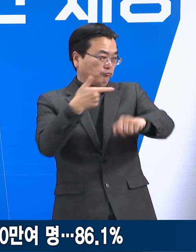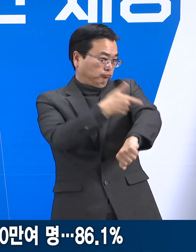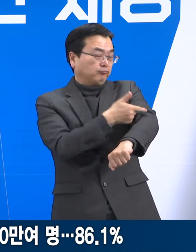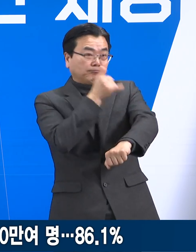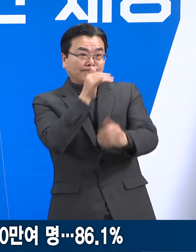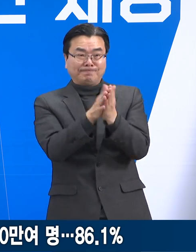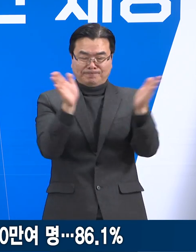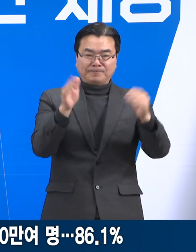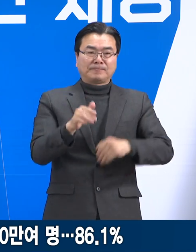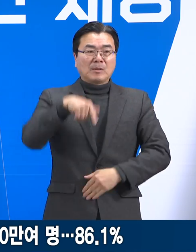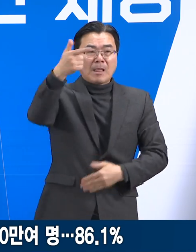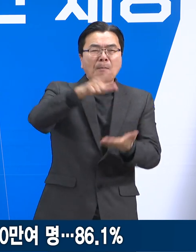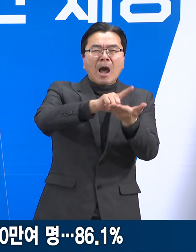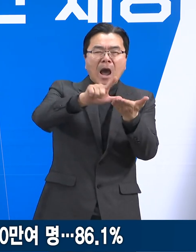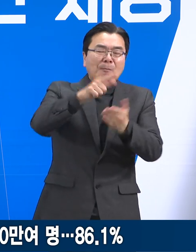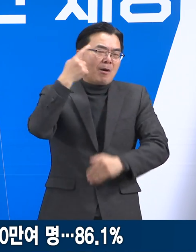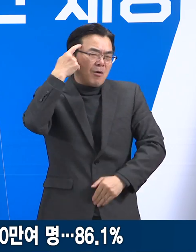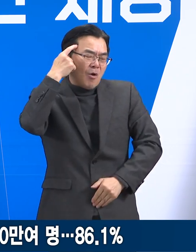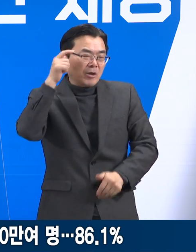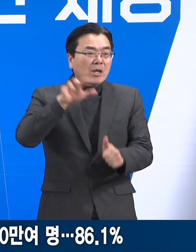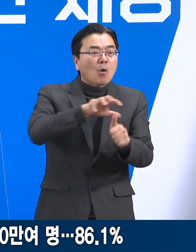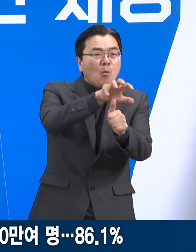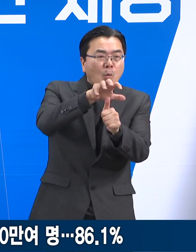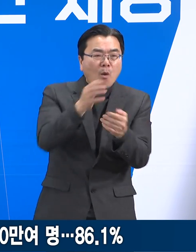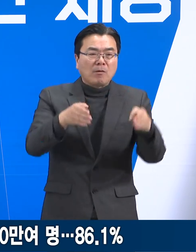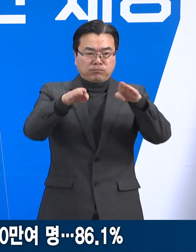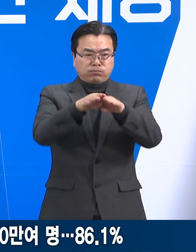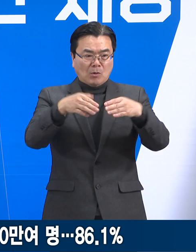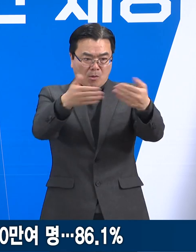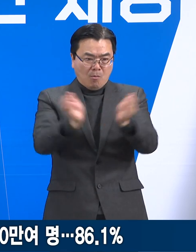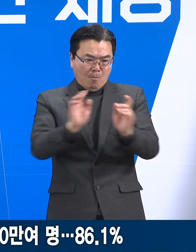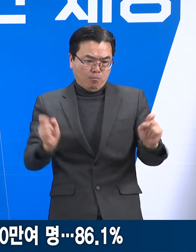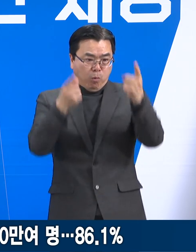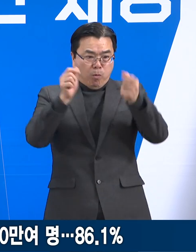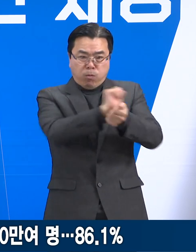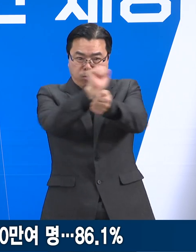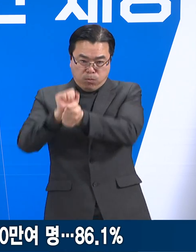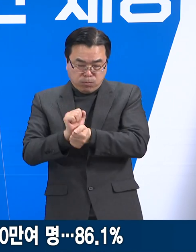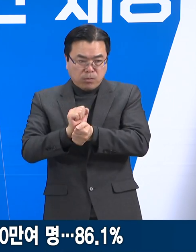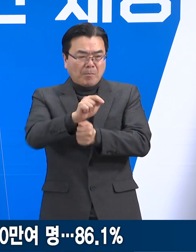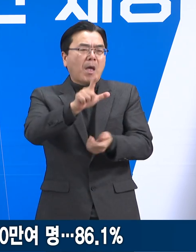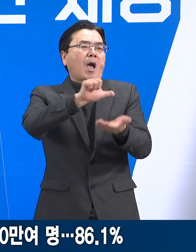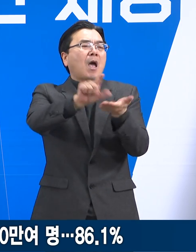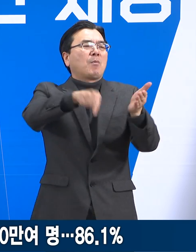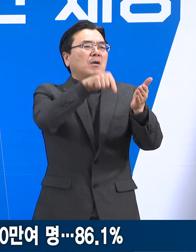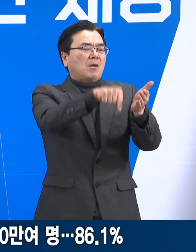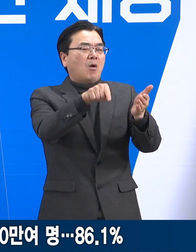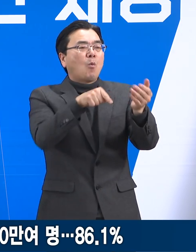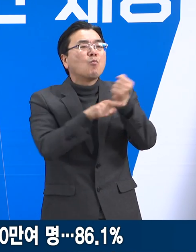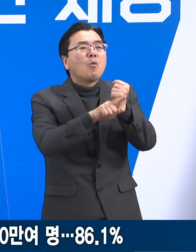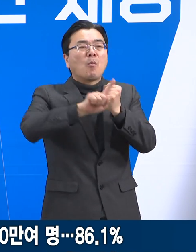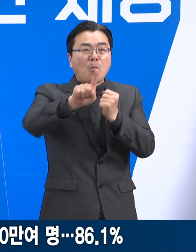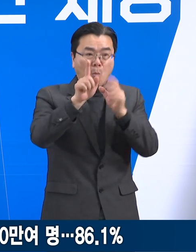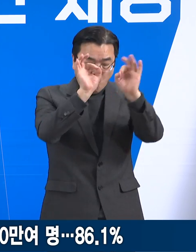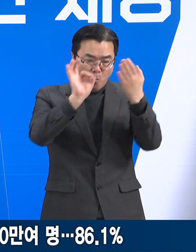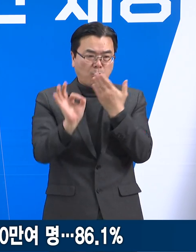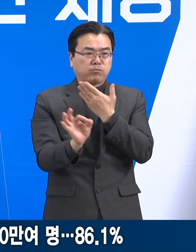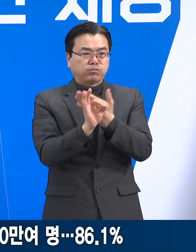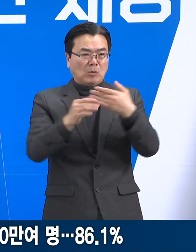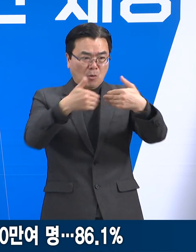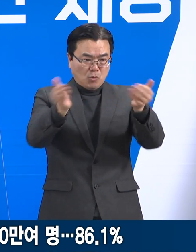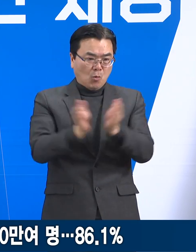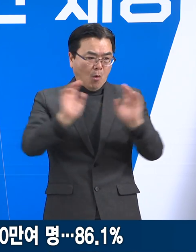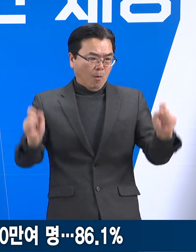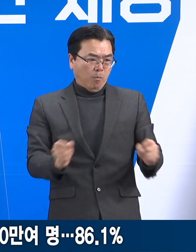다음은 가평 정신요양시설 집단 감염 사례입니다. 지난 2월 12일 가평에 위치한 정신요양시설에서 집단 감염이